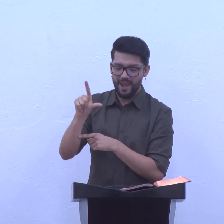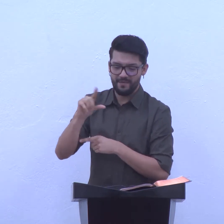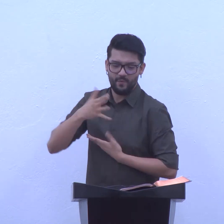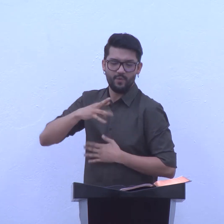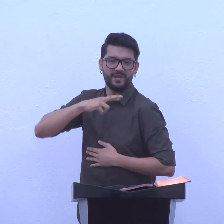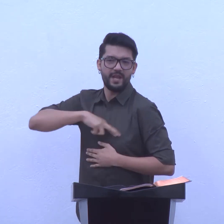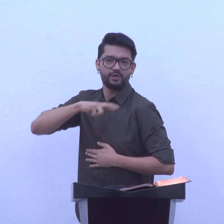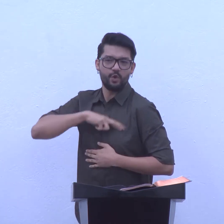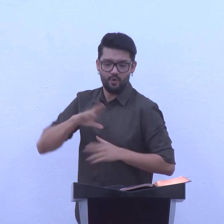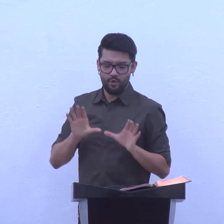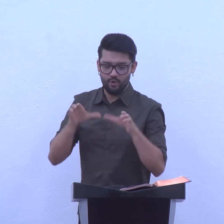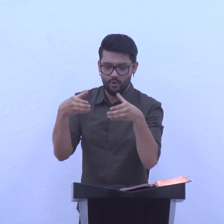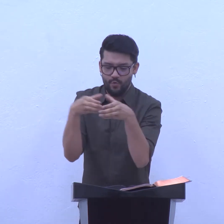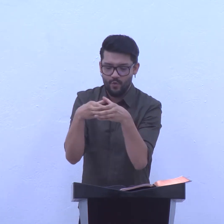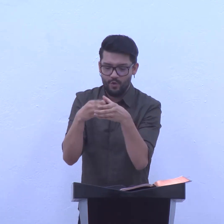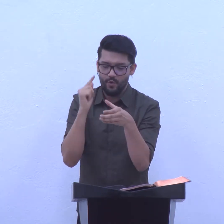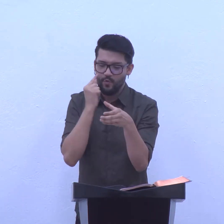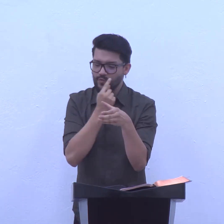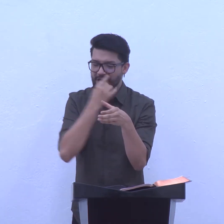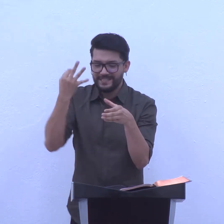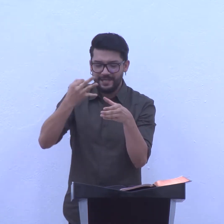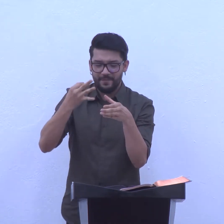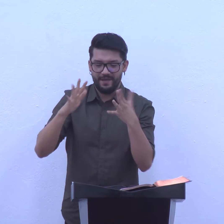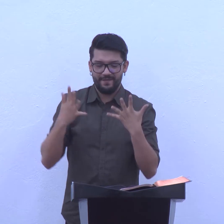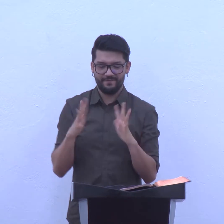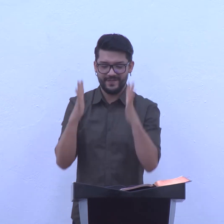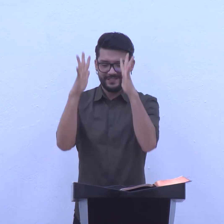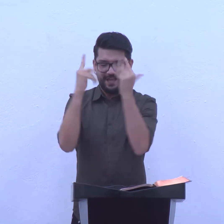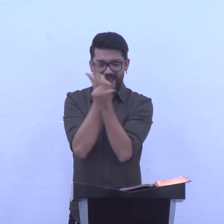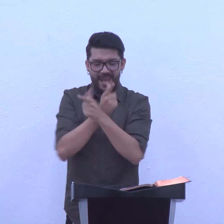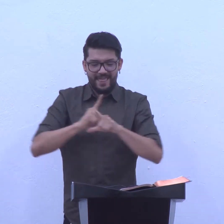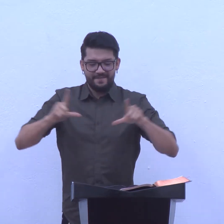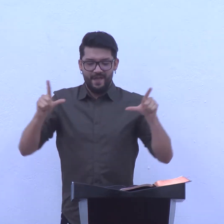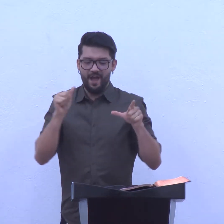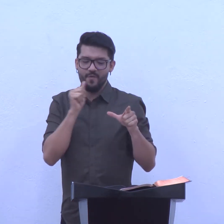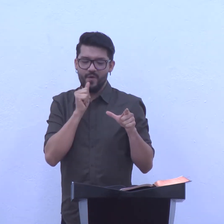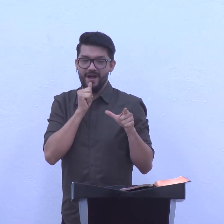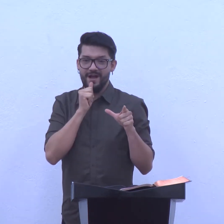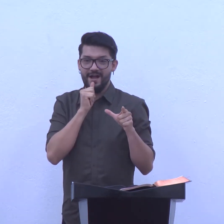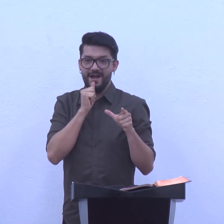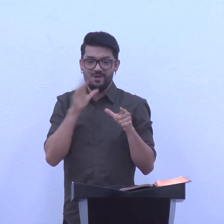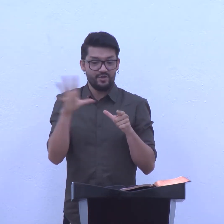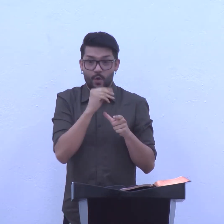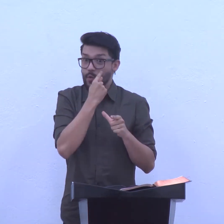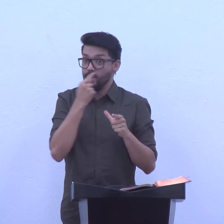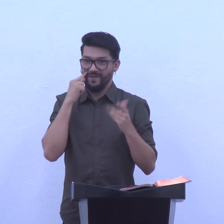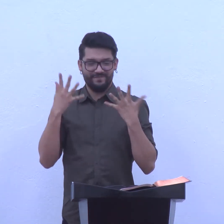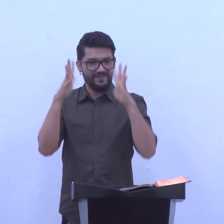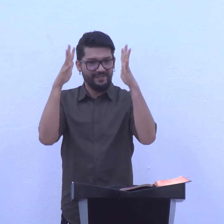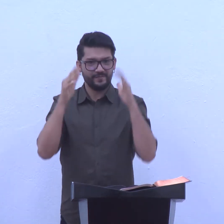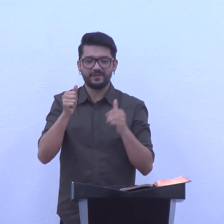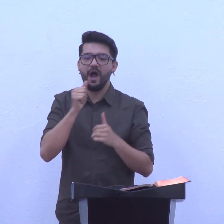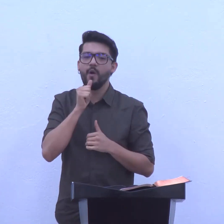tenían por costumbre hacer un ritual tradicional que se llamaba la libación del agua.